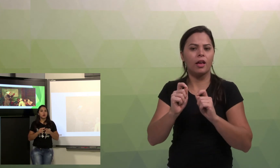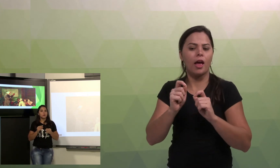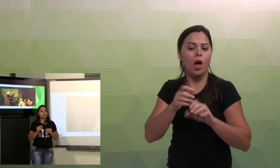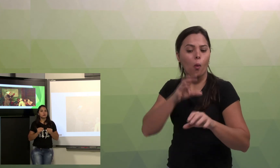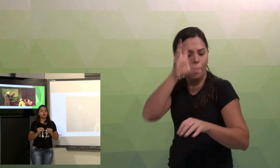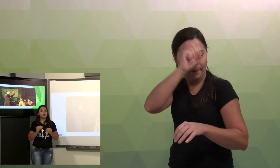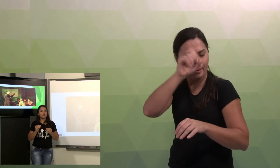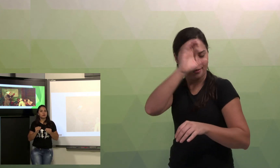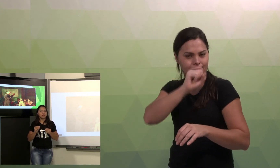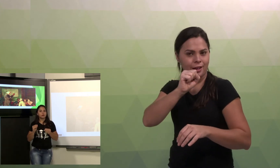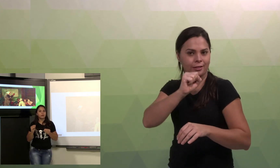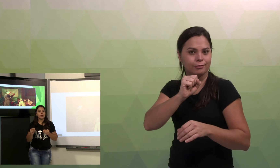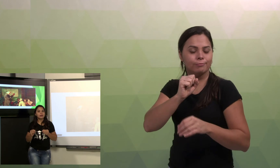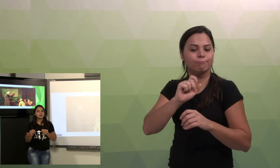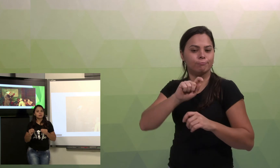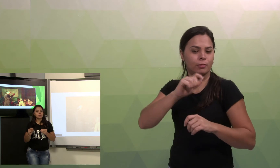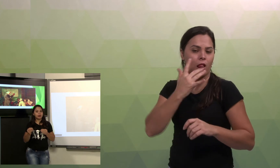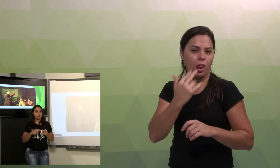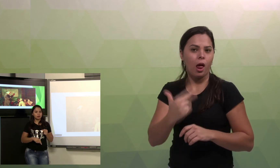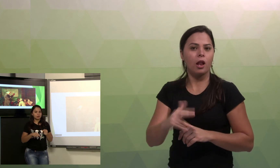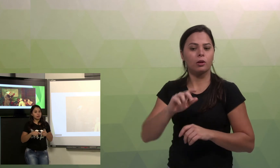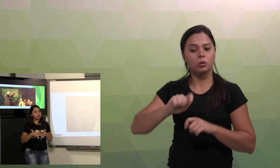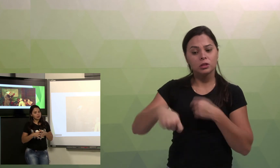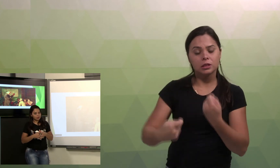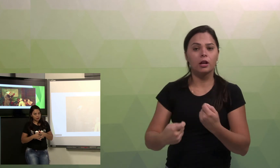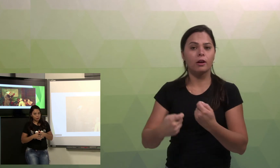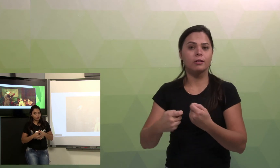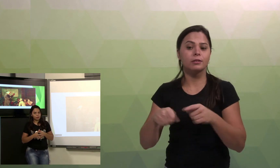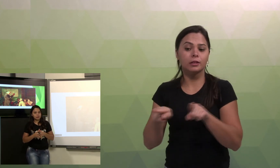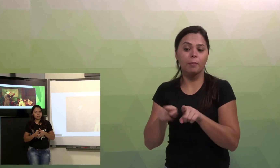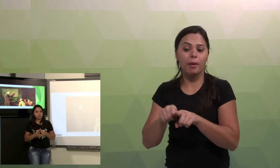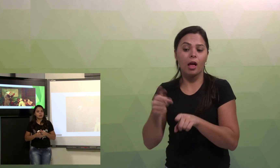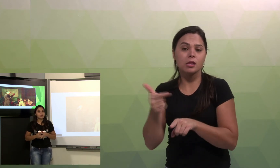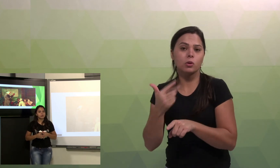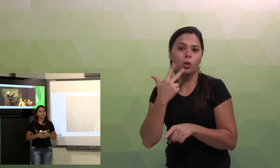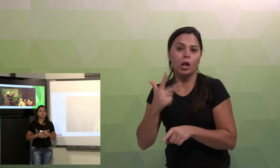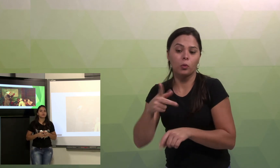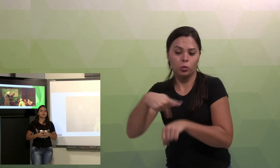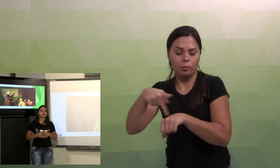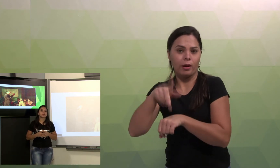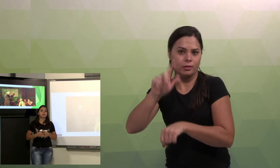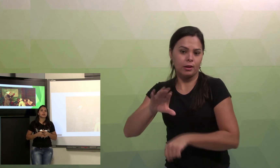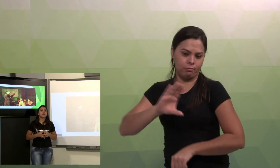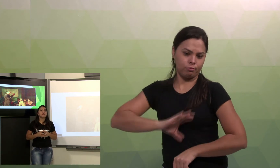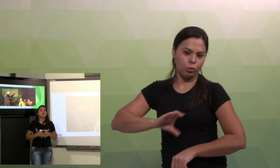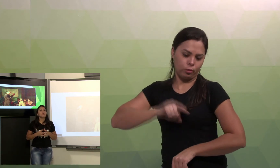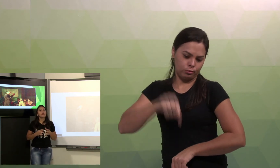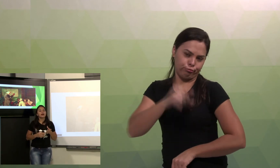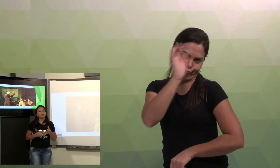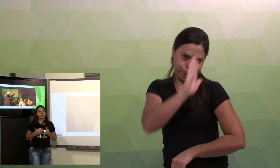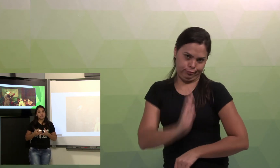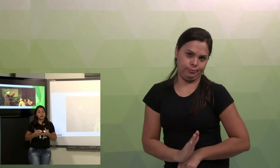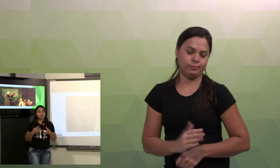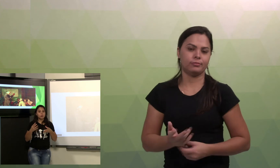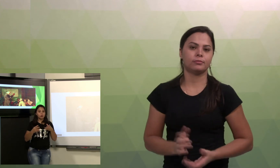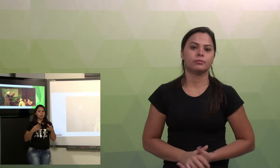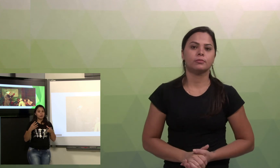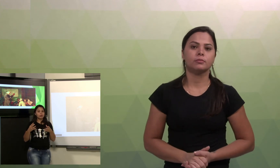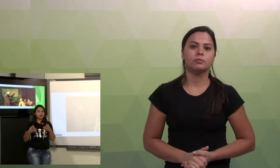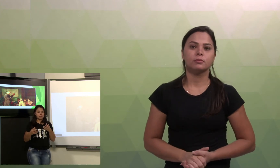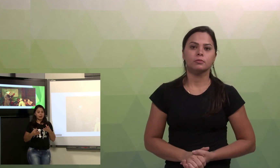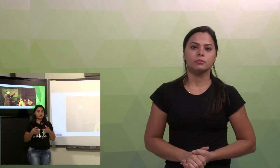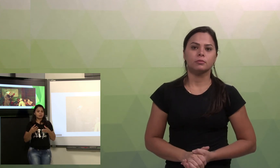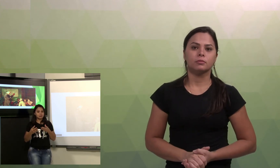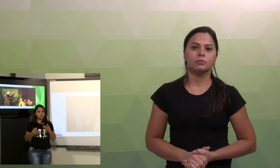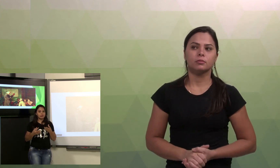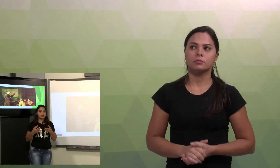sinais, e como a segunda língua oficial do país, para nós aqui, que é o português brasileiro. Vou falar com vocês um pouco